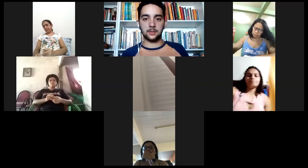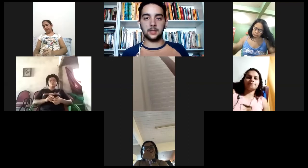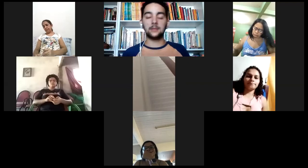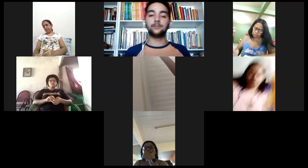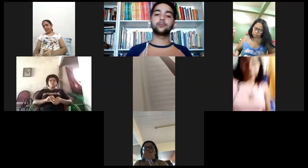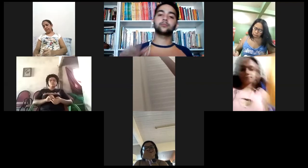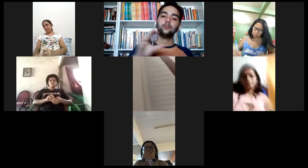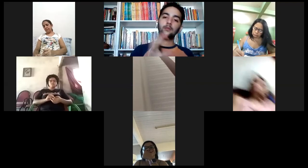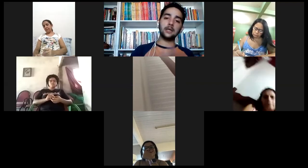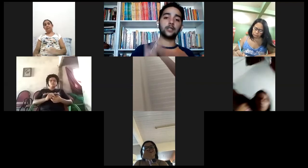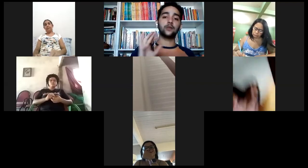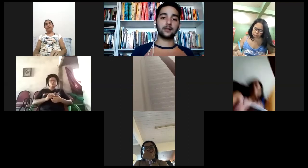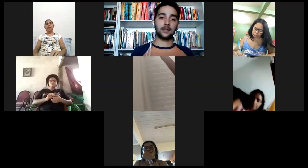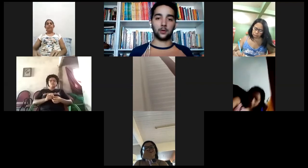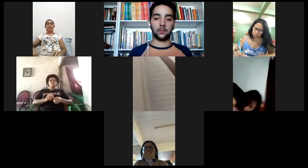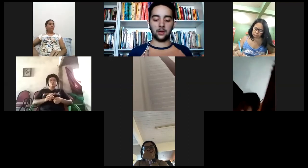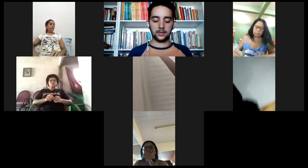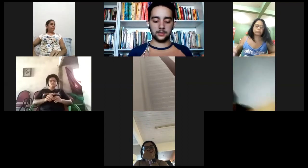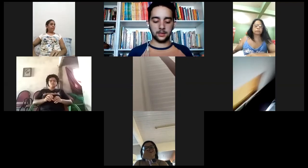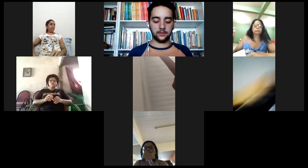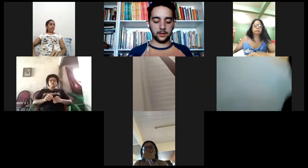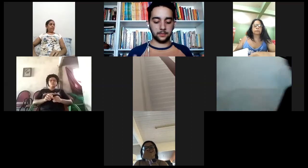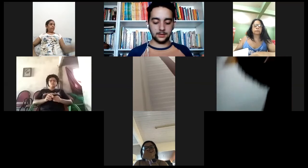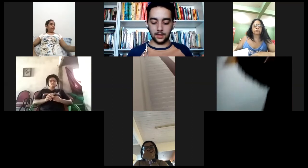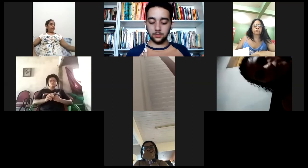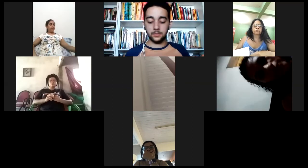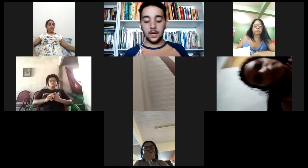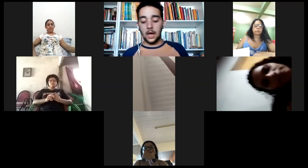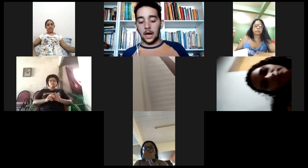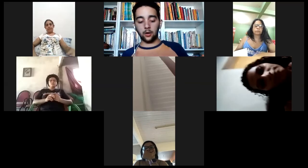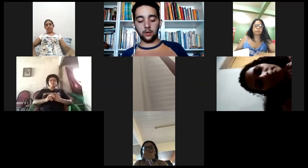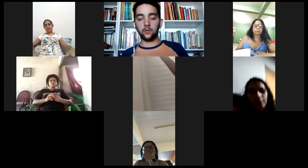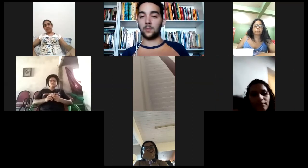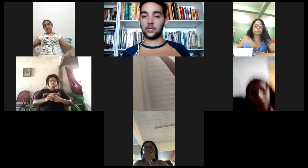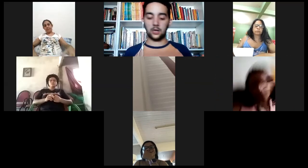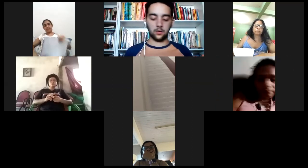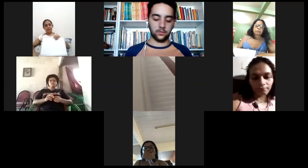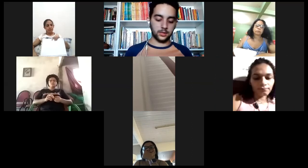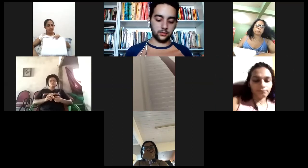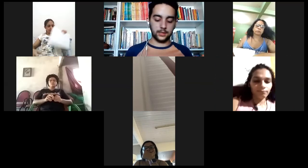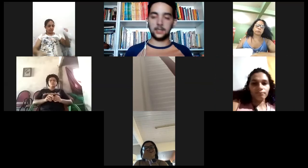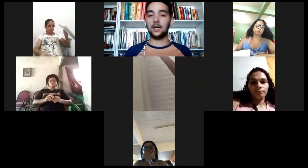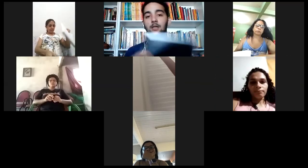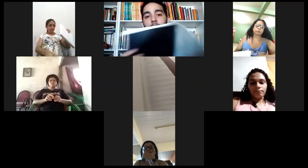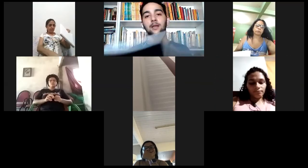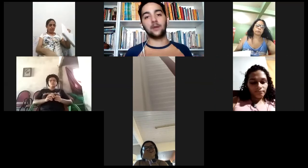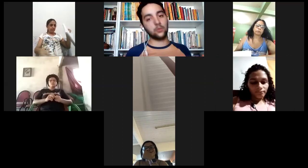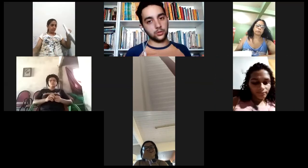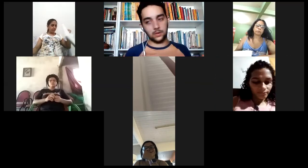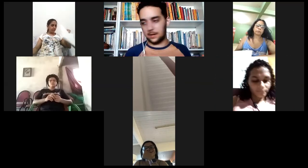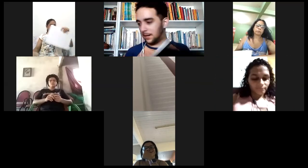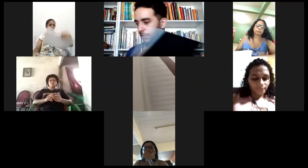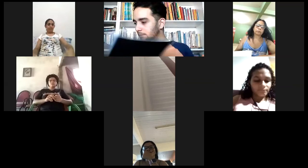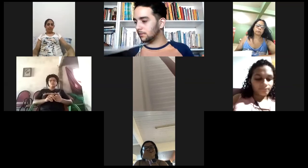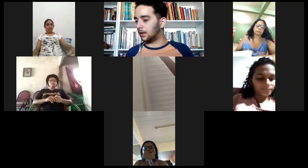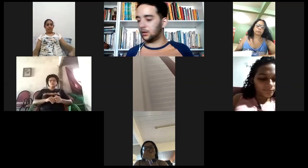da semana. E a gente vai fazer na própria aula da semana que vem, certo? Agora eu vou compartilhar com vocês o link. A chamada vai